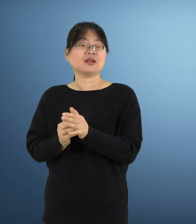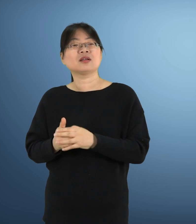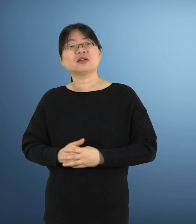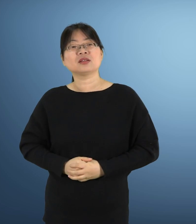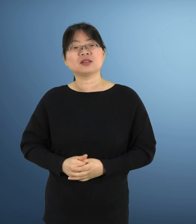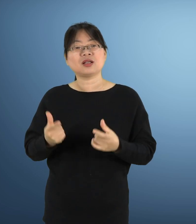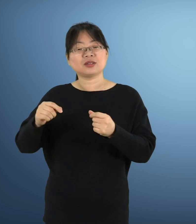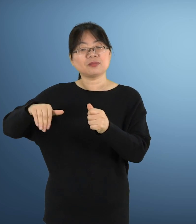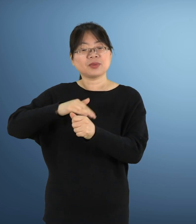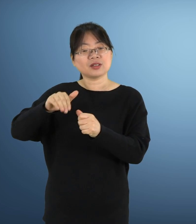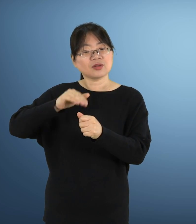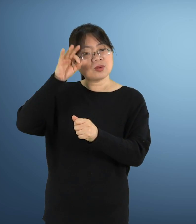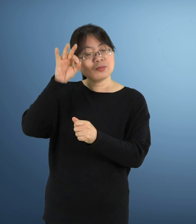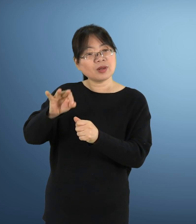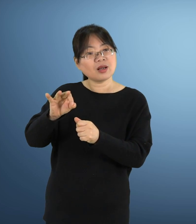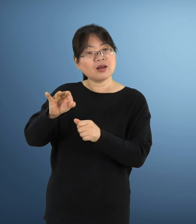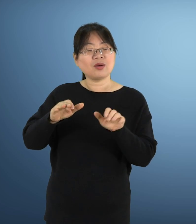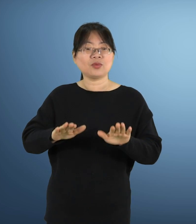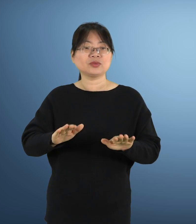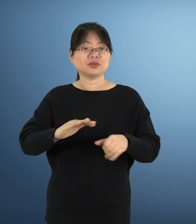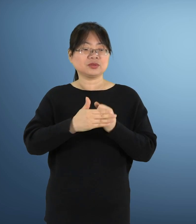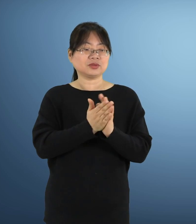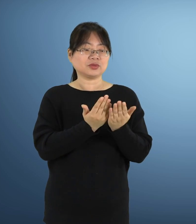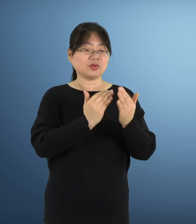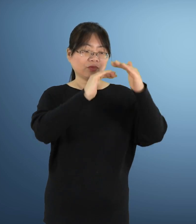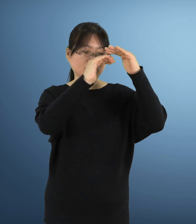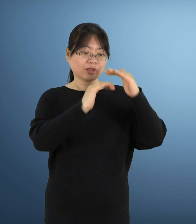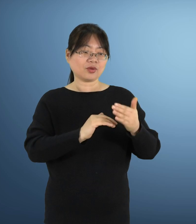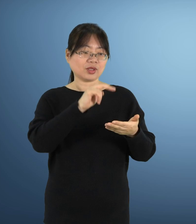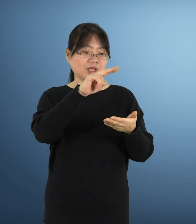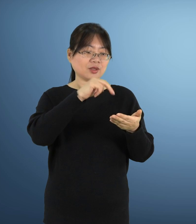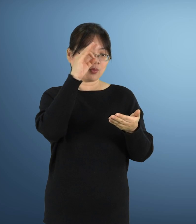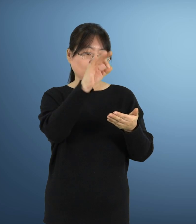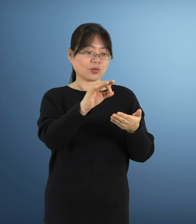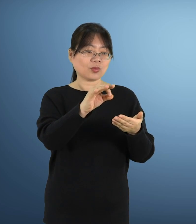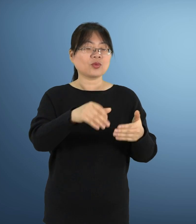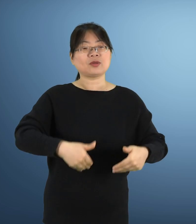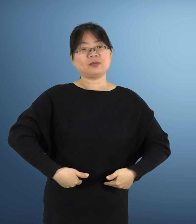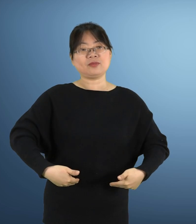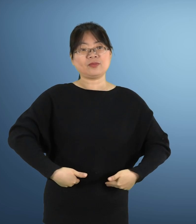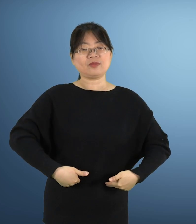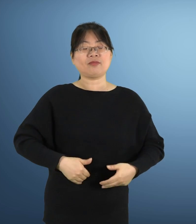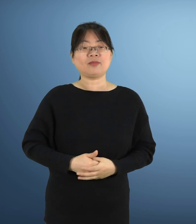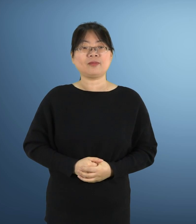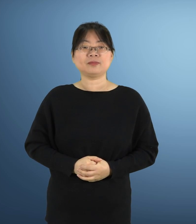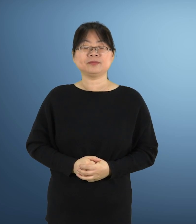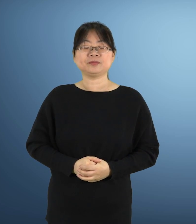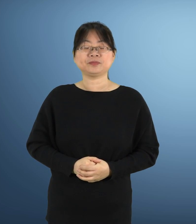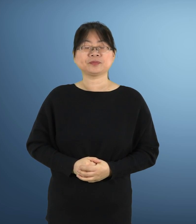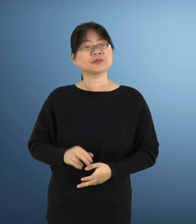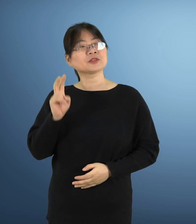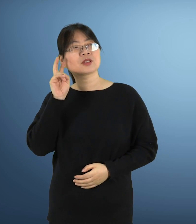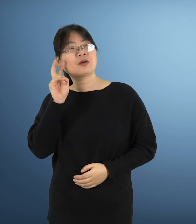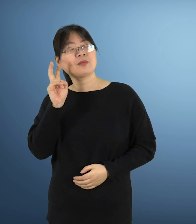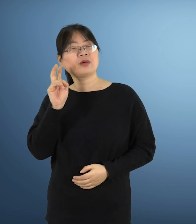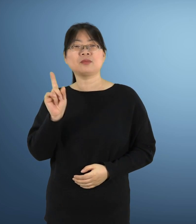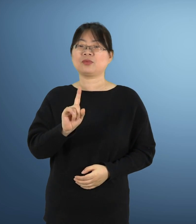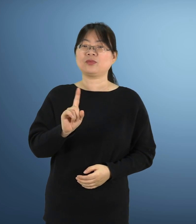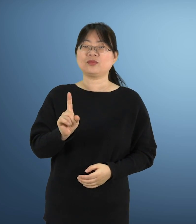그런 배경 속에 오늘 본문을 좀 이해하시면 좋을 것 같아요. 그러다 보니까 아무래도